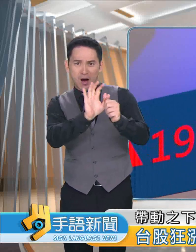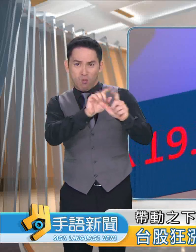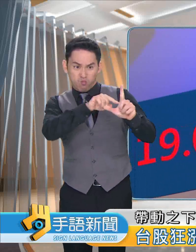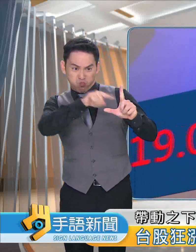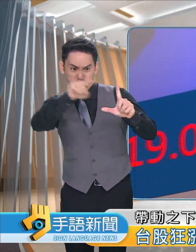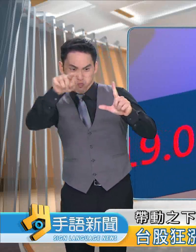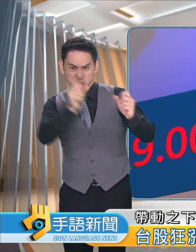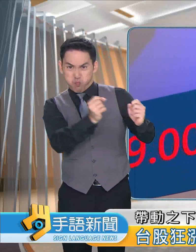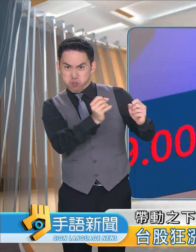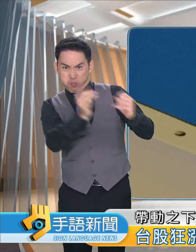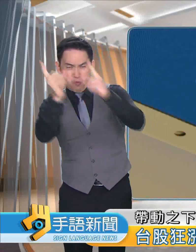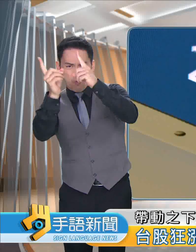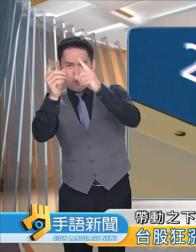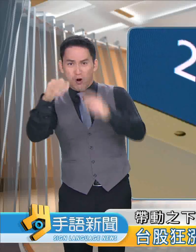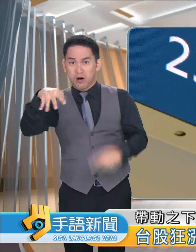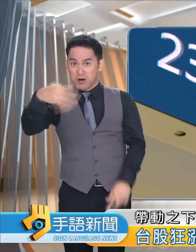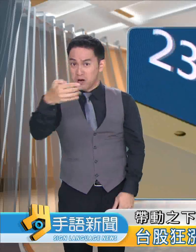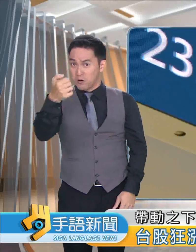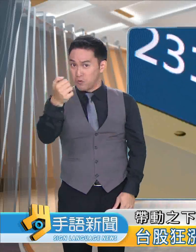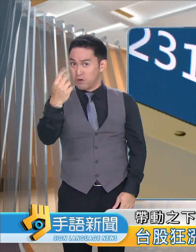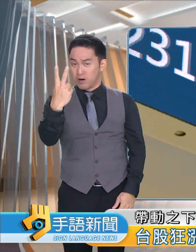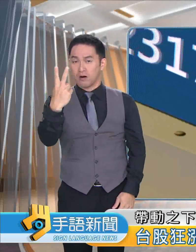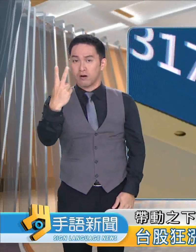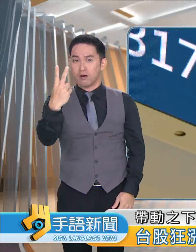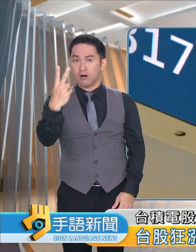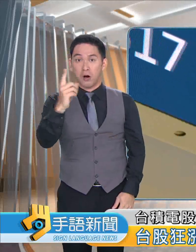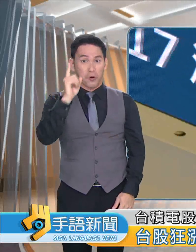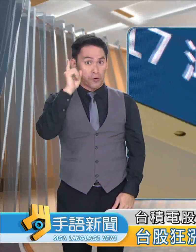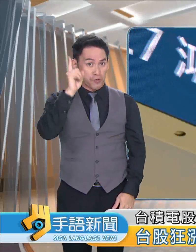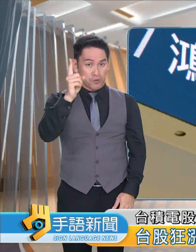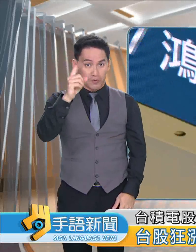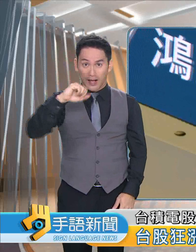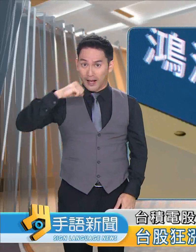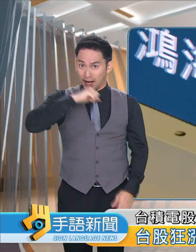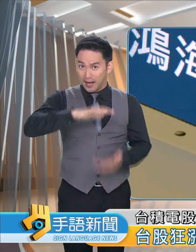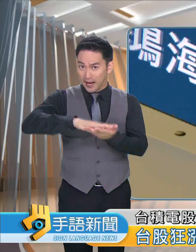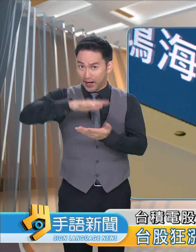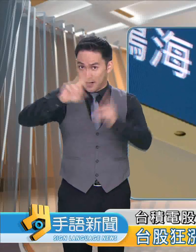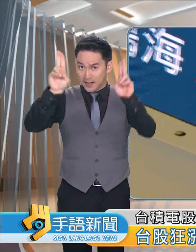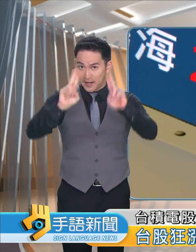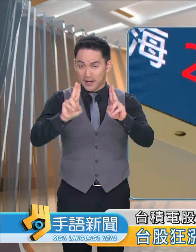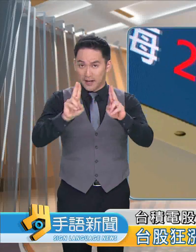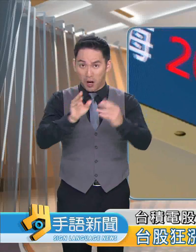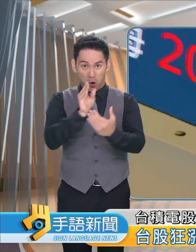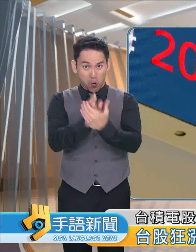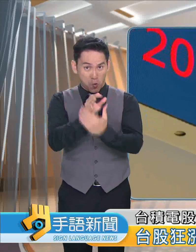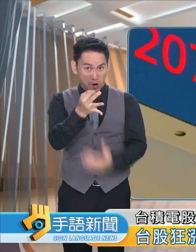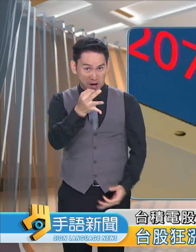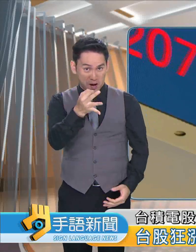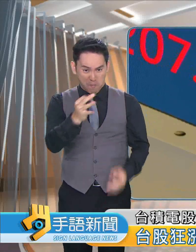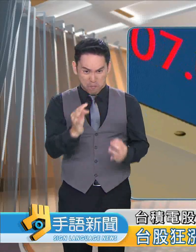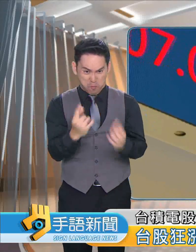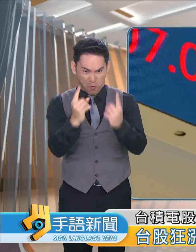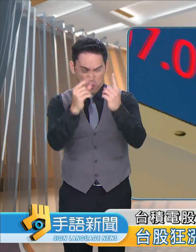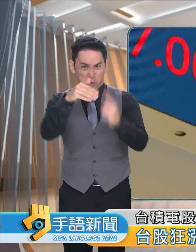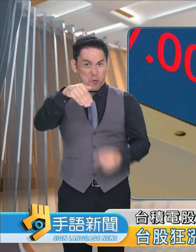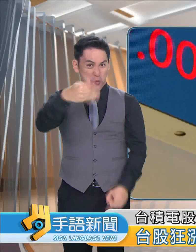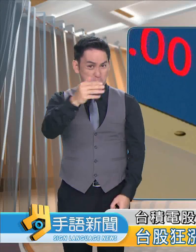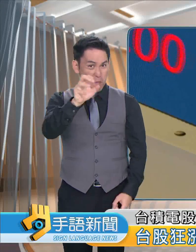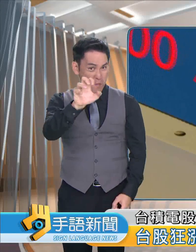了452点。台积电股价收在981元。直逼